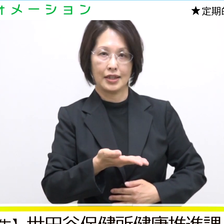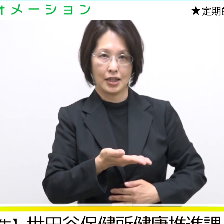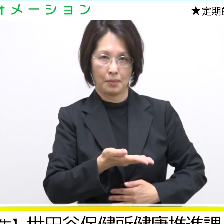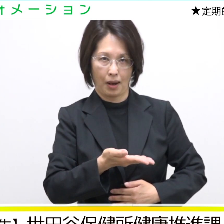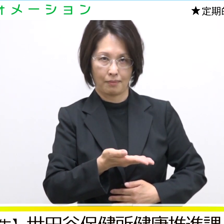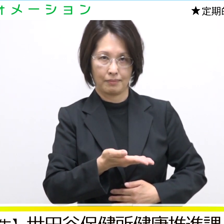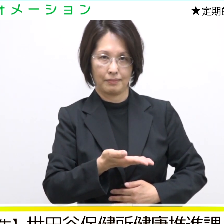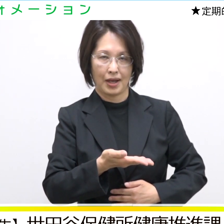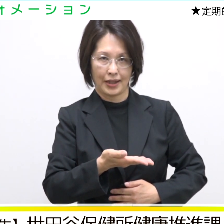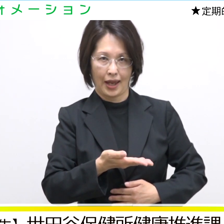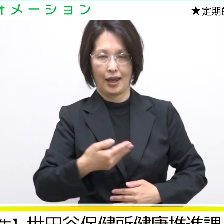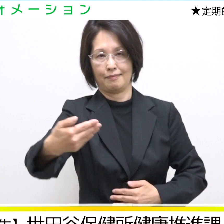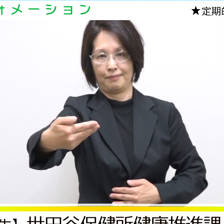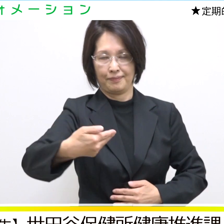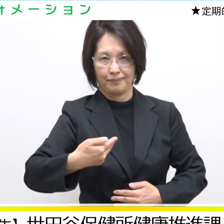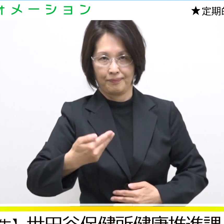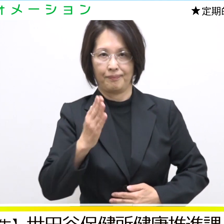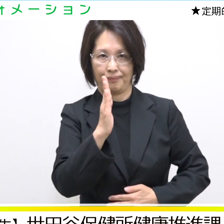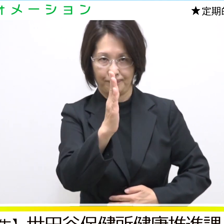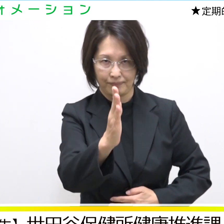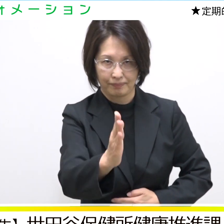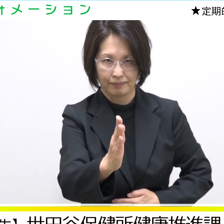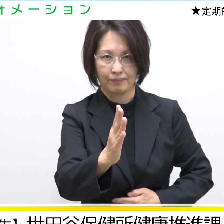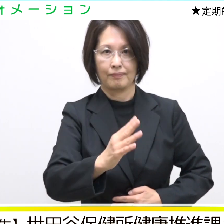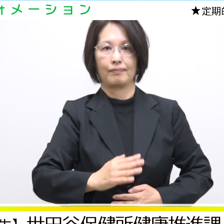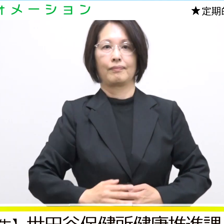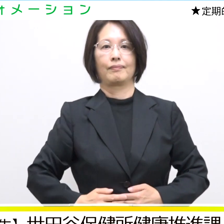3322番まで